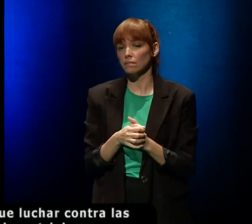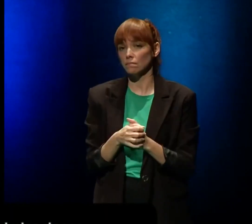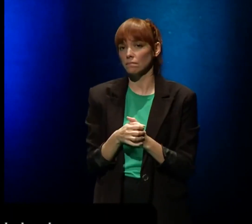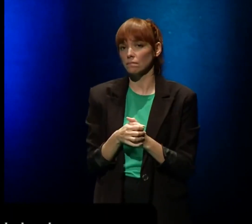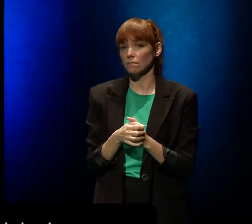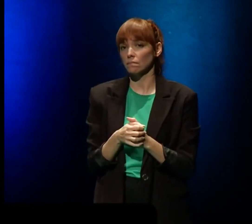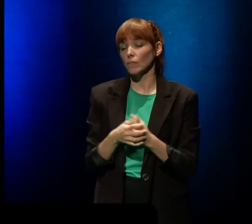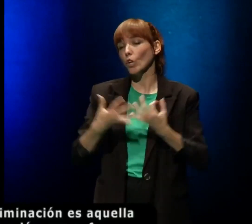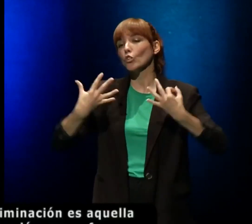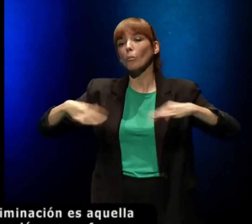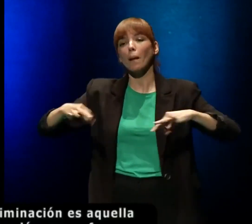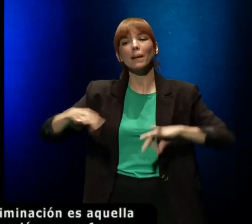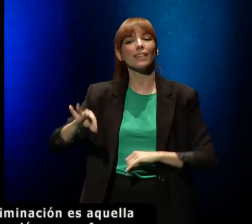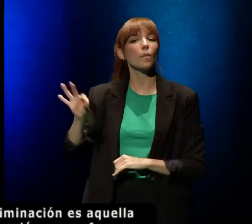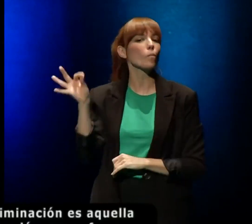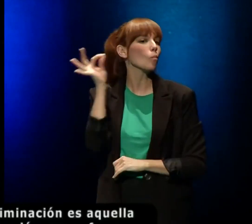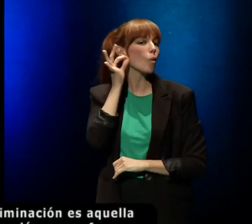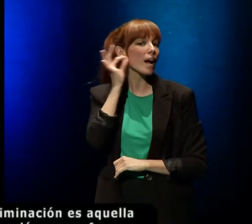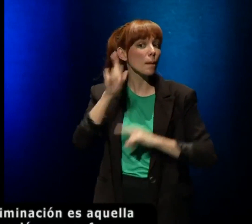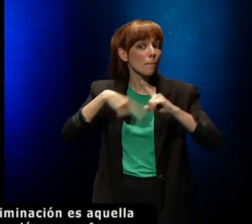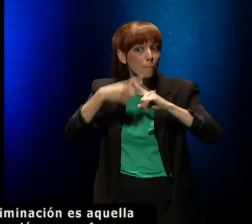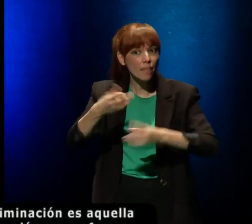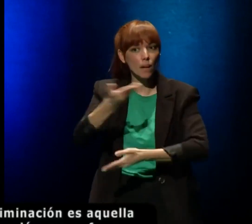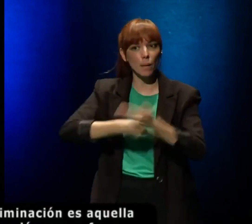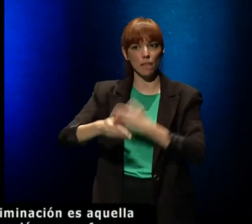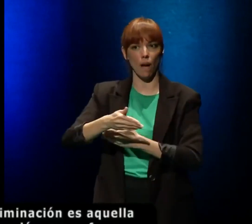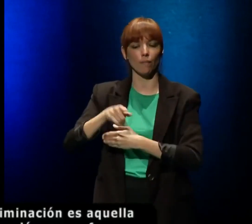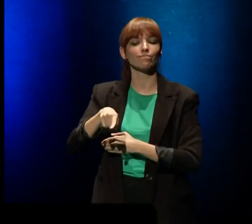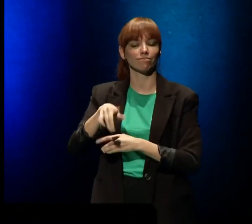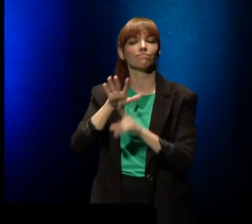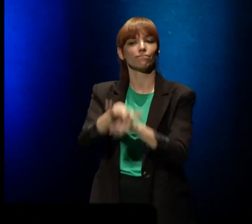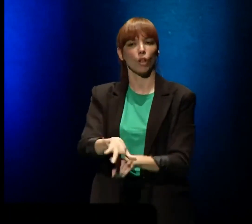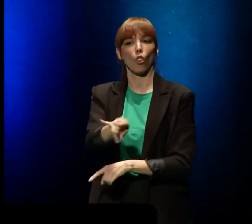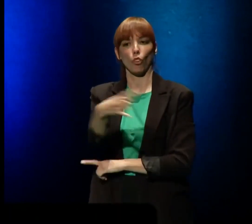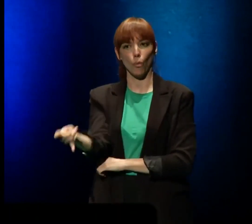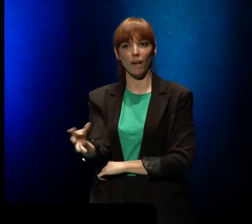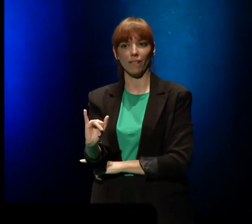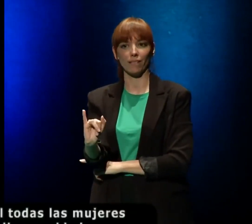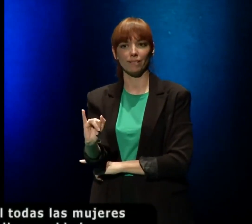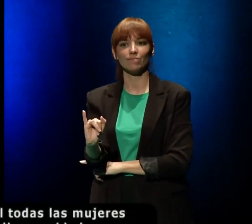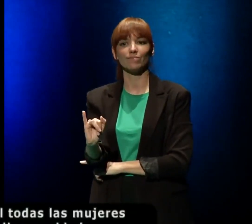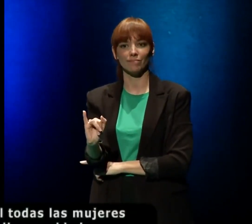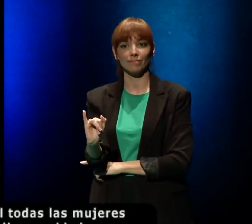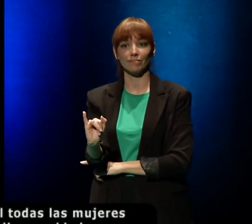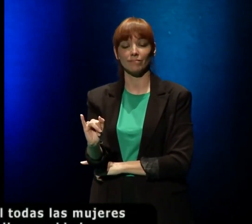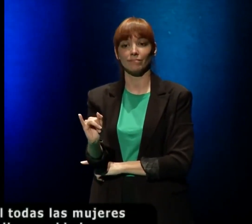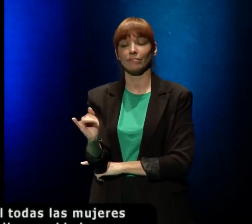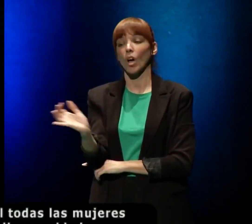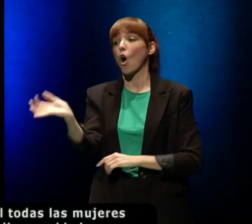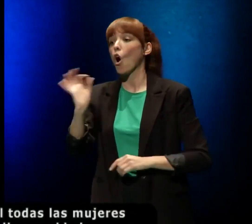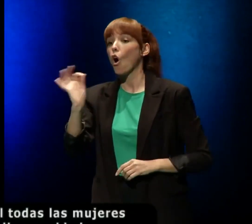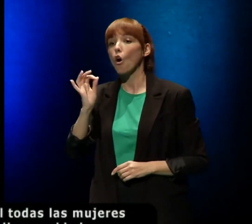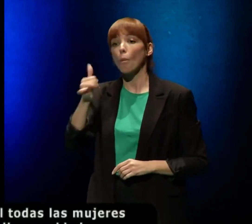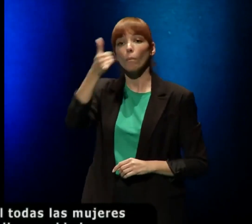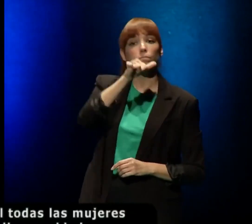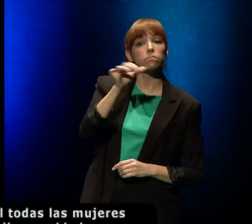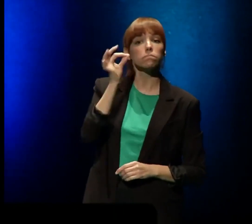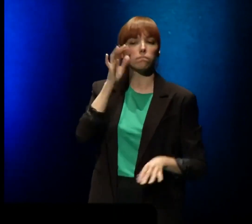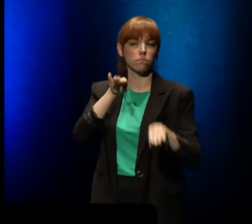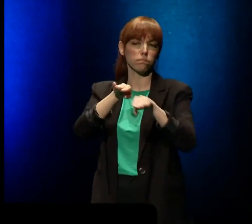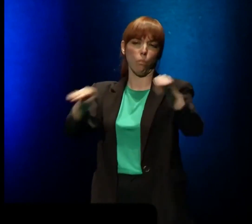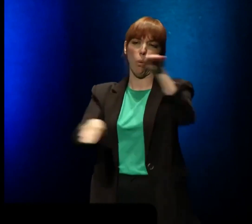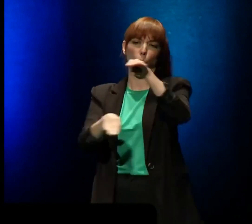todas las mujeres con discapacidad. Si la brecha de género es una